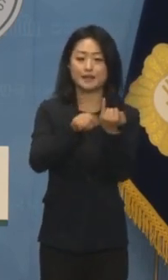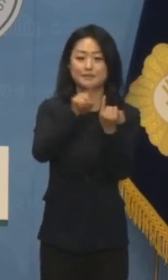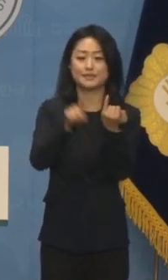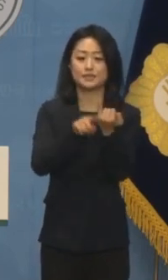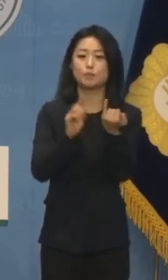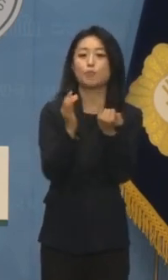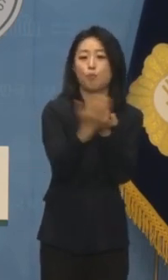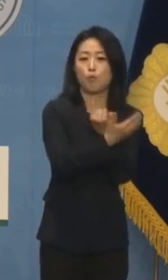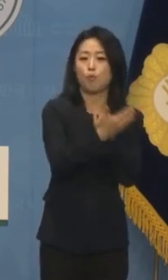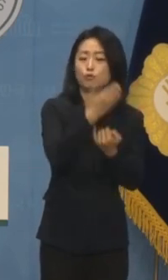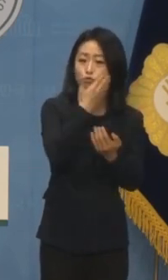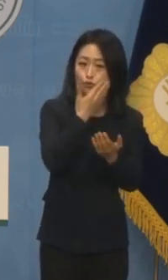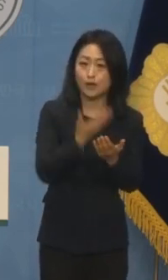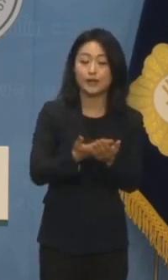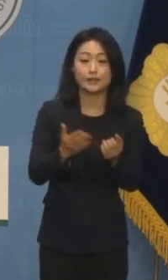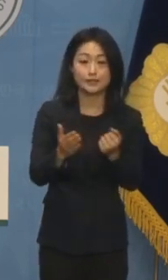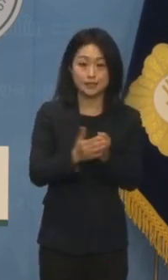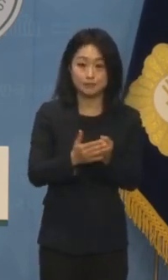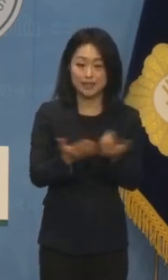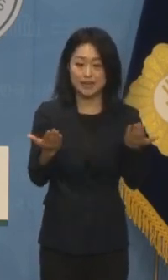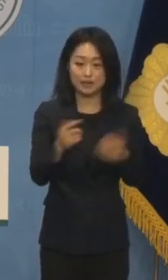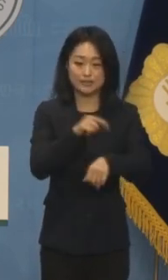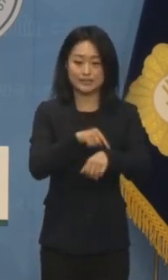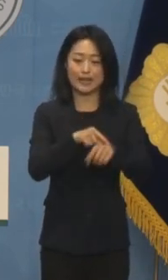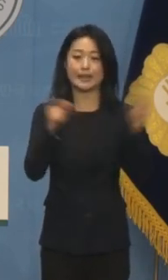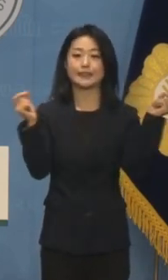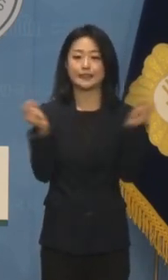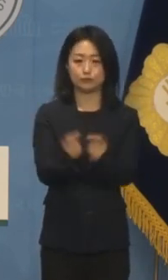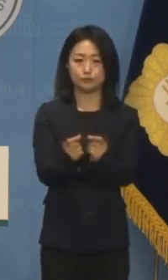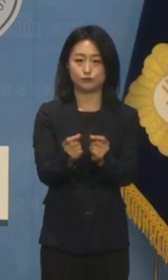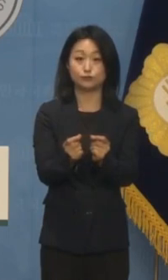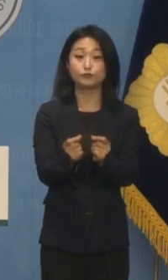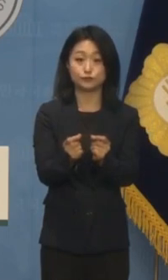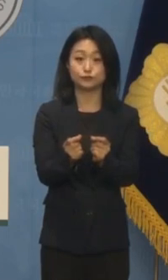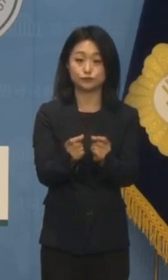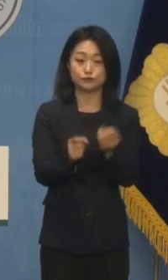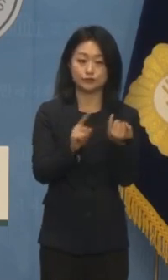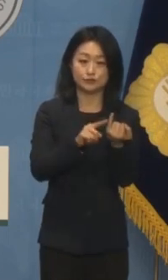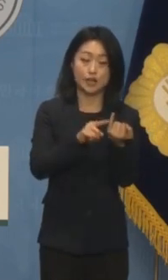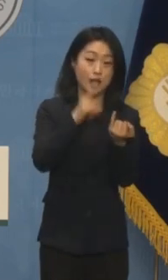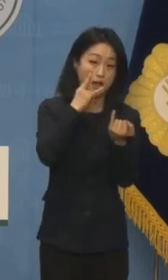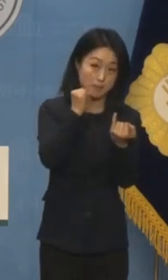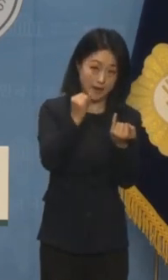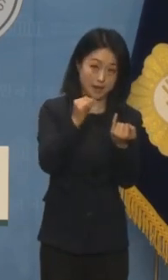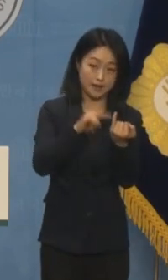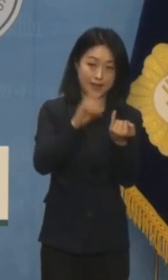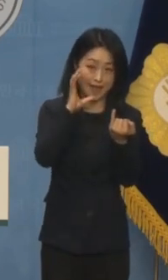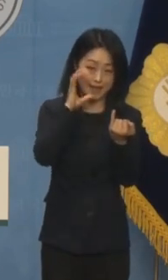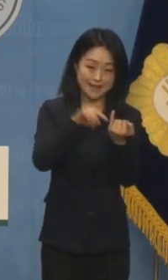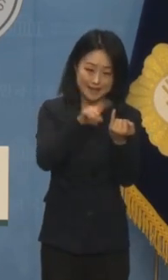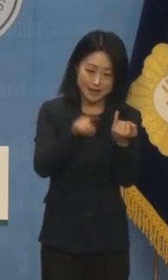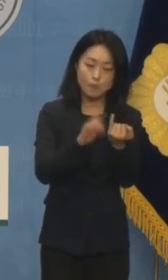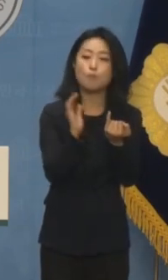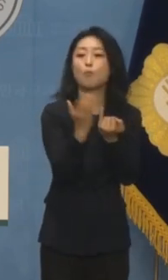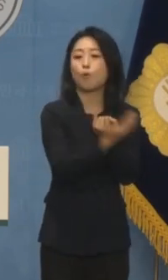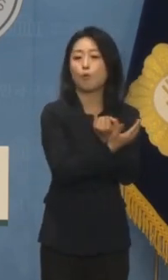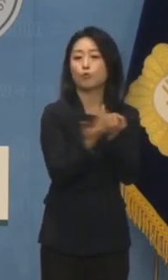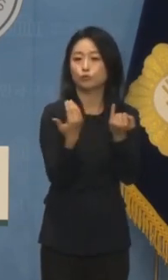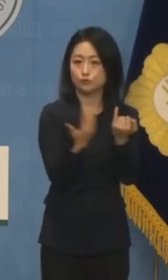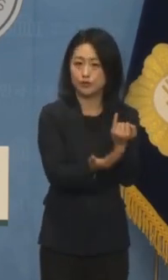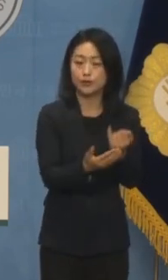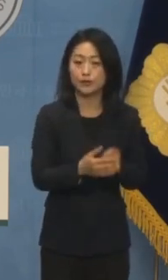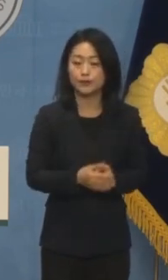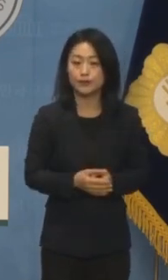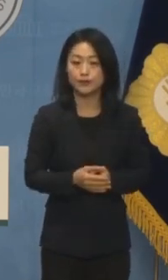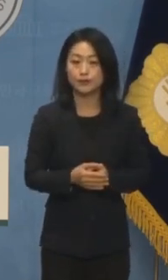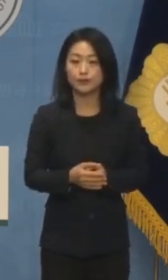중요하다는 점을 반영하여 임신 중인 여성과 태아의 건강을 더욱 두텁게 하였습니다. 이번 개정안은